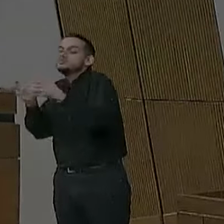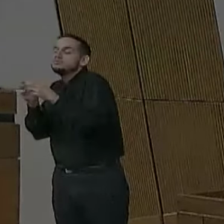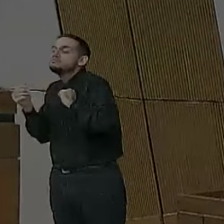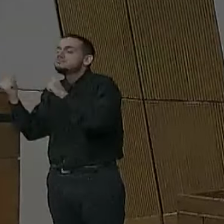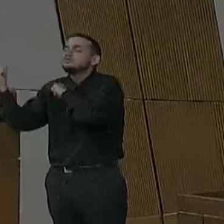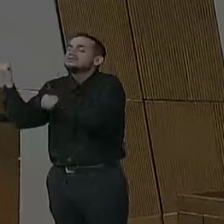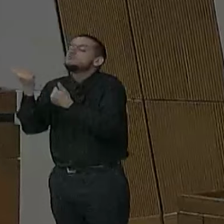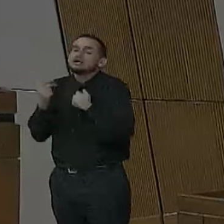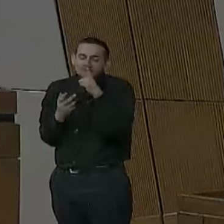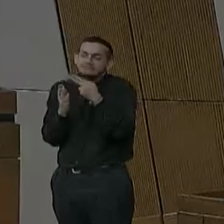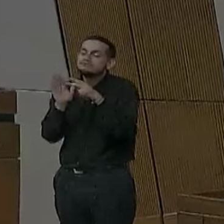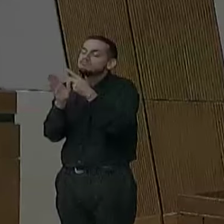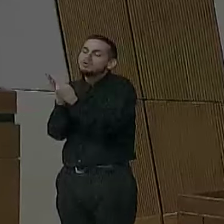Bareté.